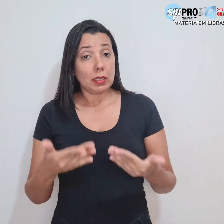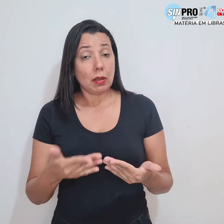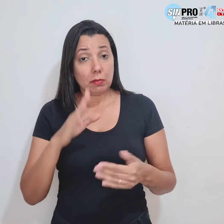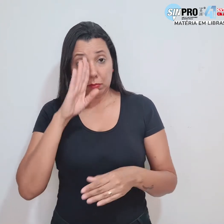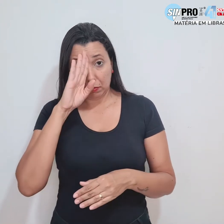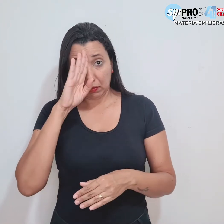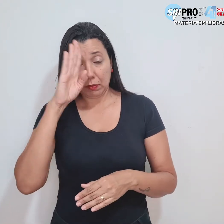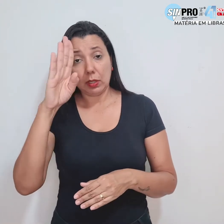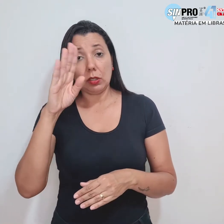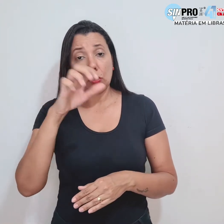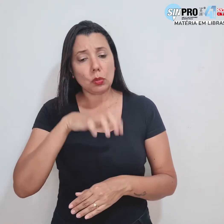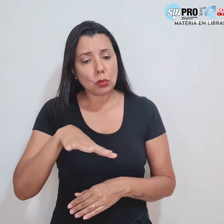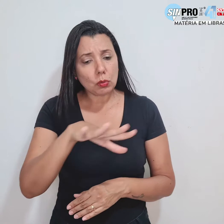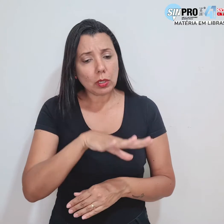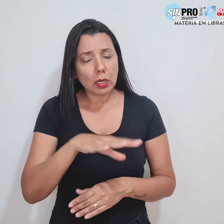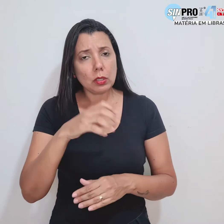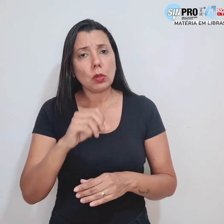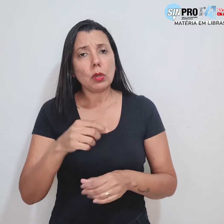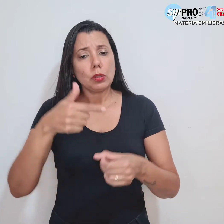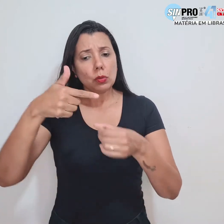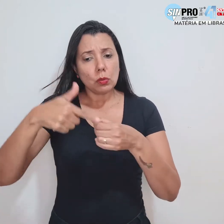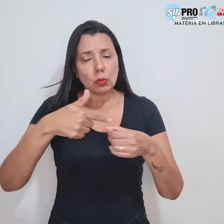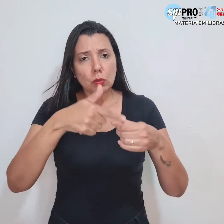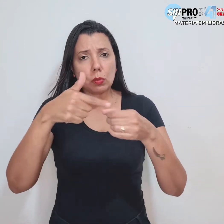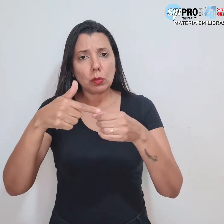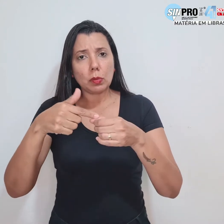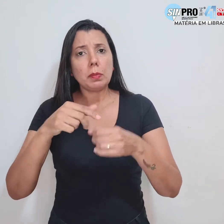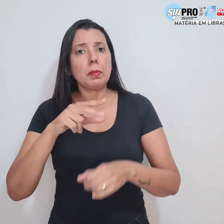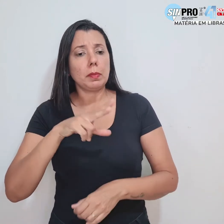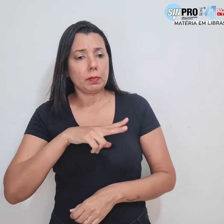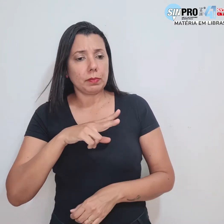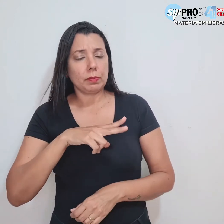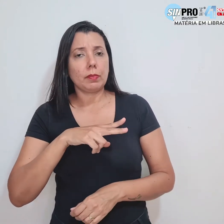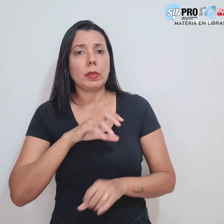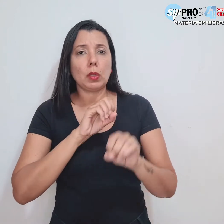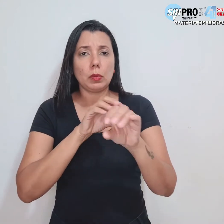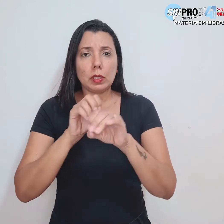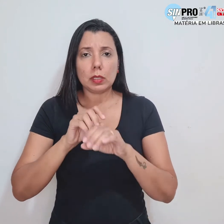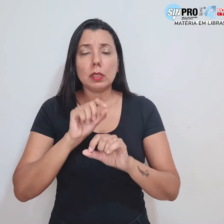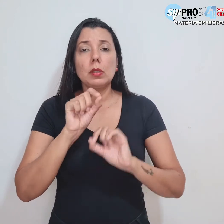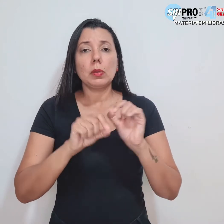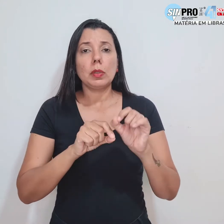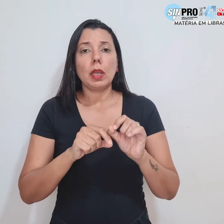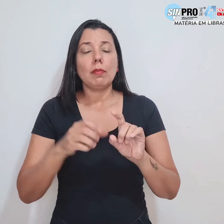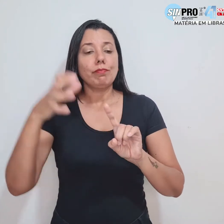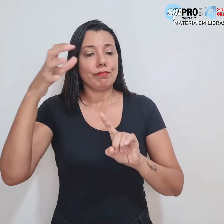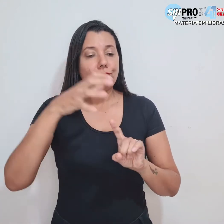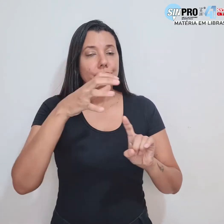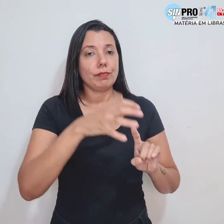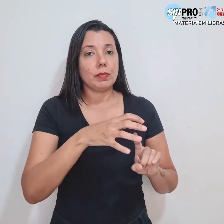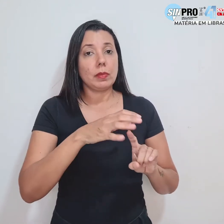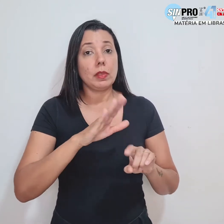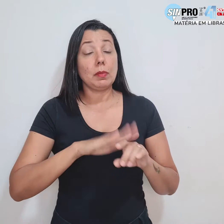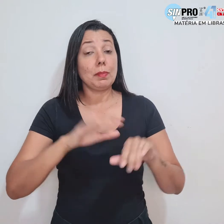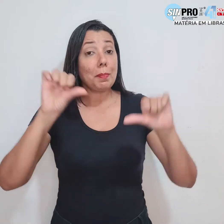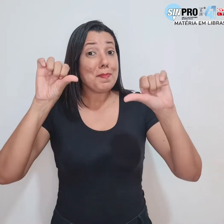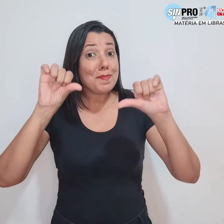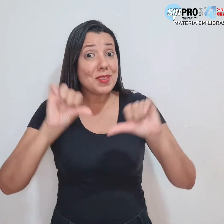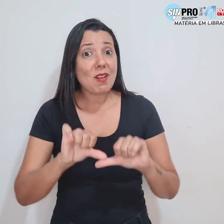Então, principalmente nos lugares onde as refinarias serão privatizadas, a educação será afetada. E o mais grave